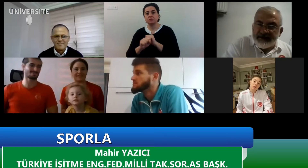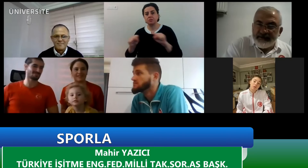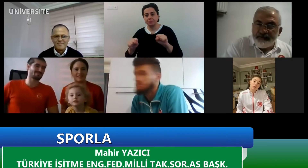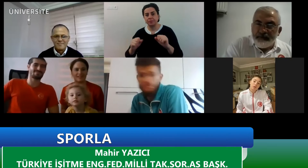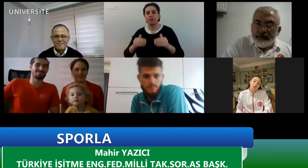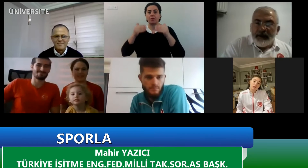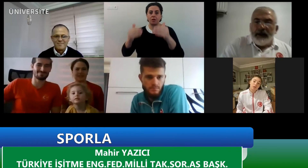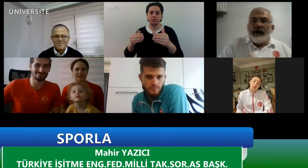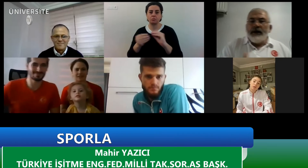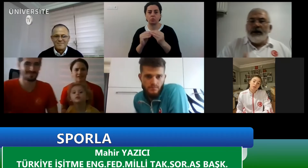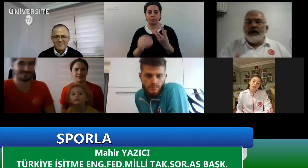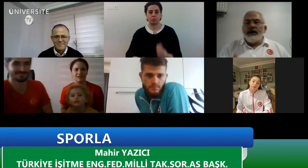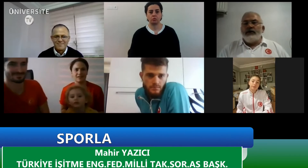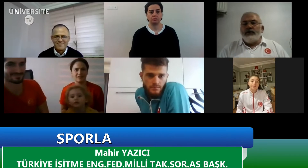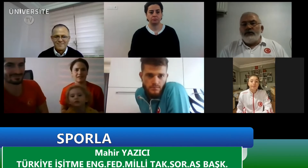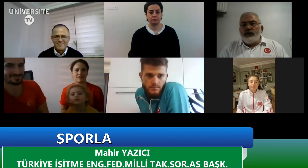yapılamadı.